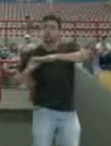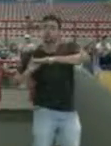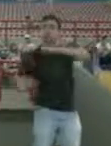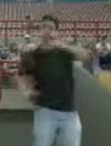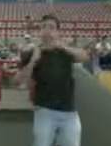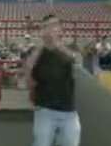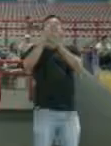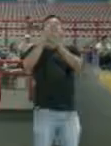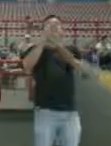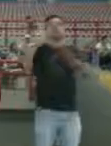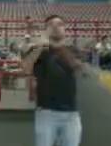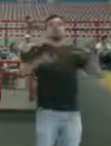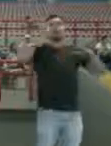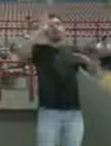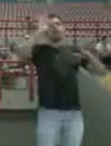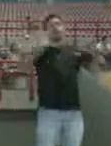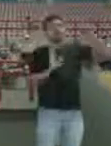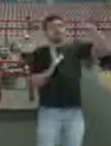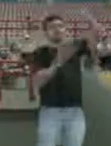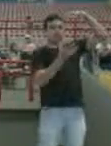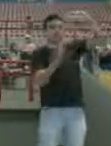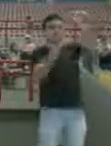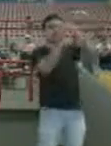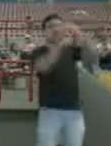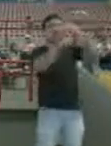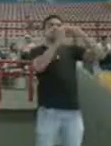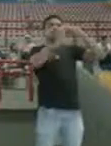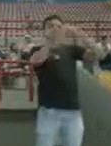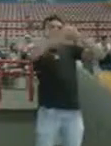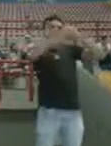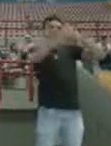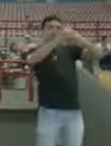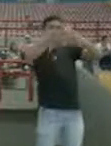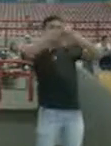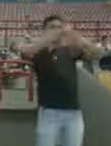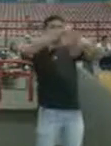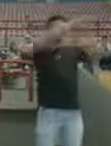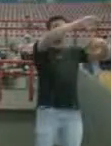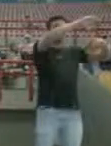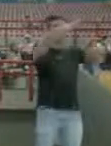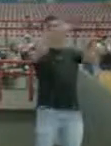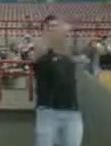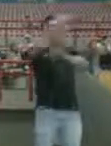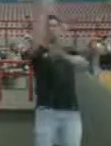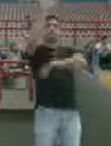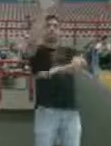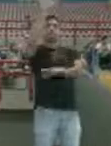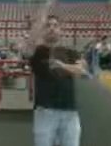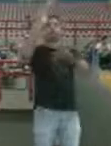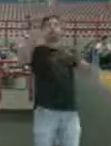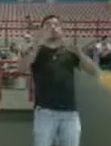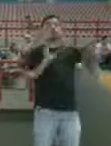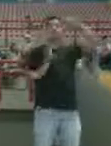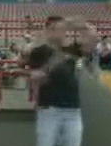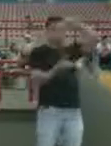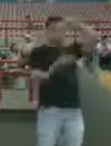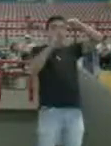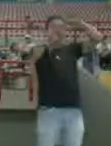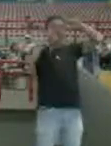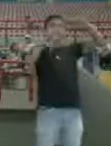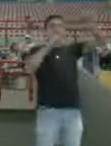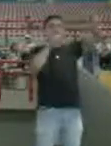dos continentes. Nós tivemos aquela teoria da Pangeia, que a América do Sul já foi junta com a África. Quando houve a separação dos continentes, vai surgir